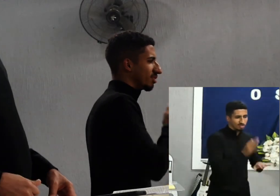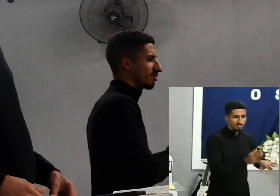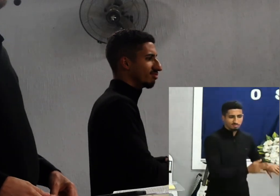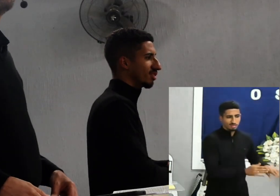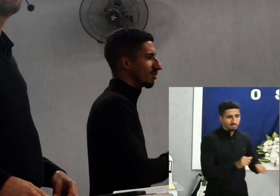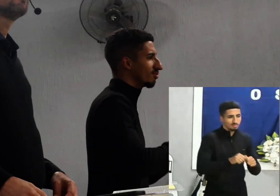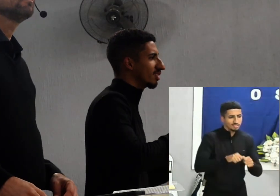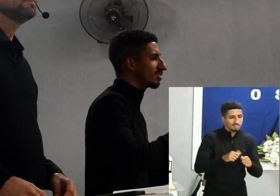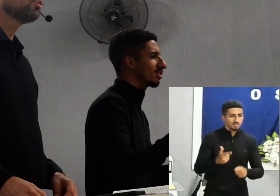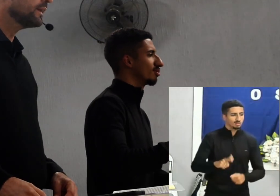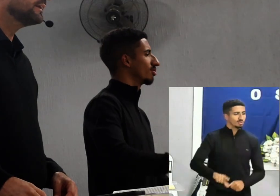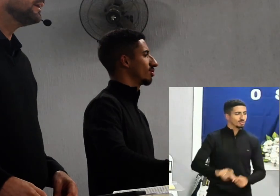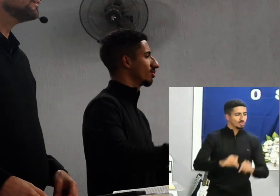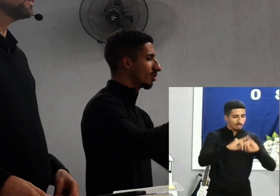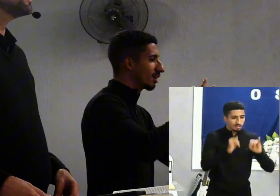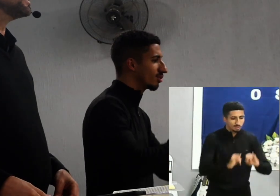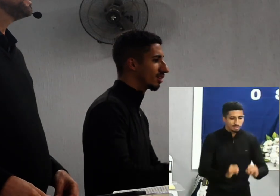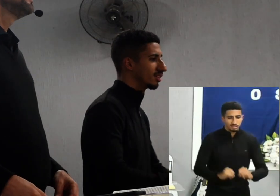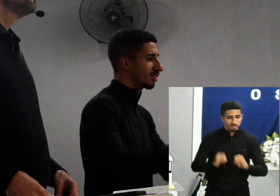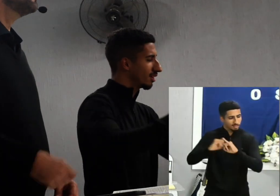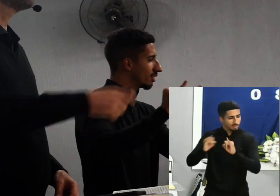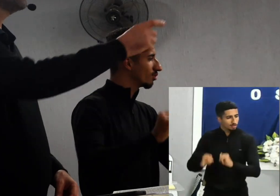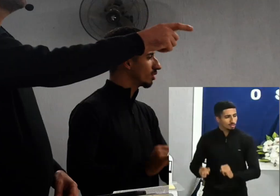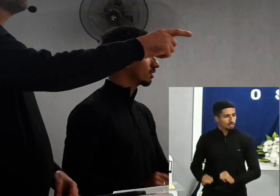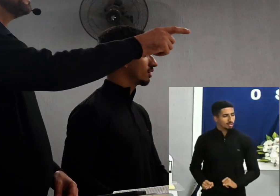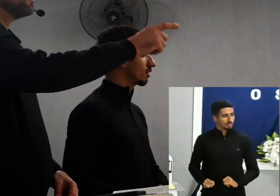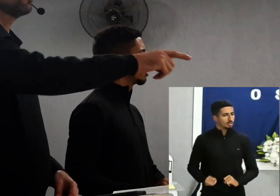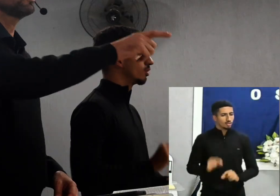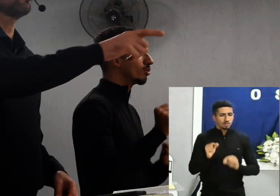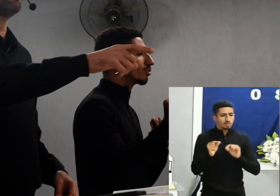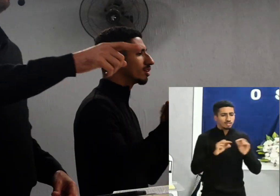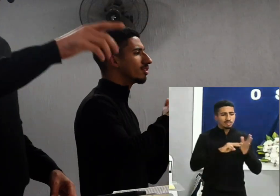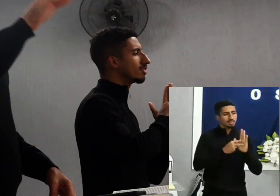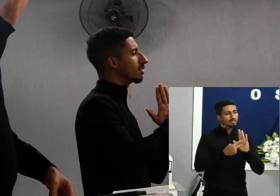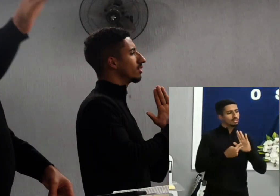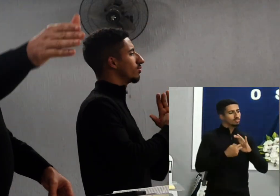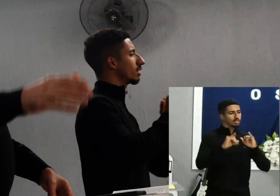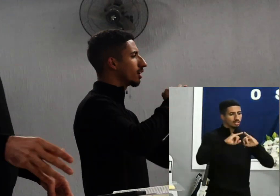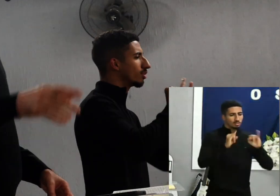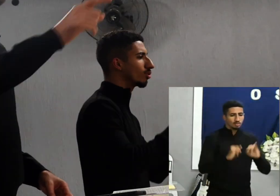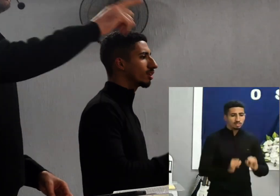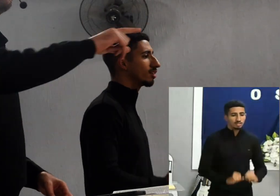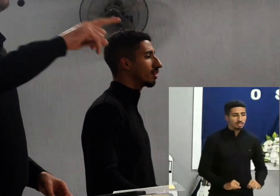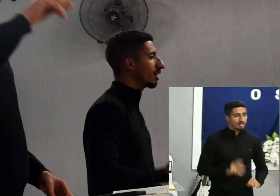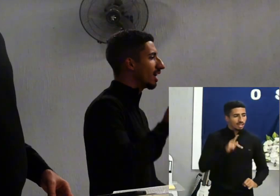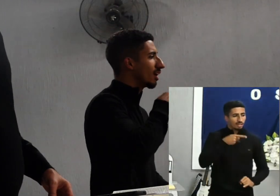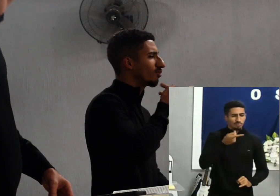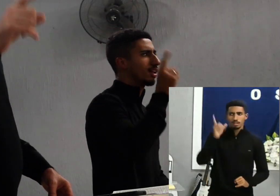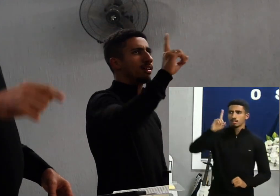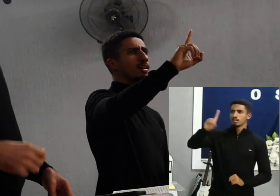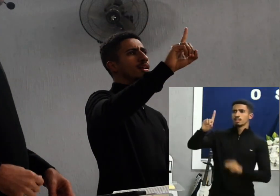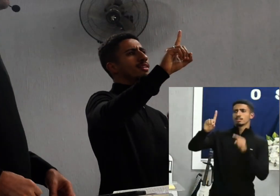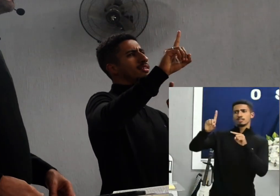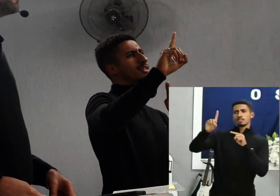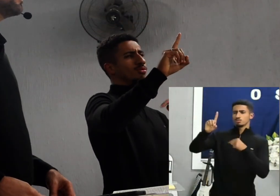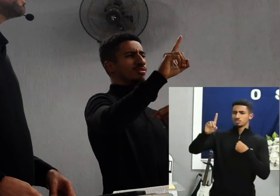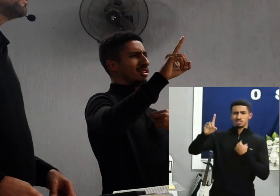ser. Idolatria é isso, é dizer, Deus, mas eu quero que o Senhor faça assim, desse jeito aí eu não